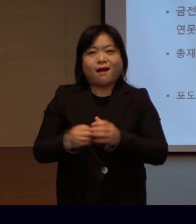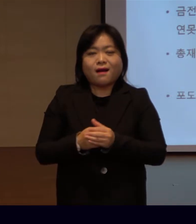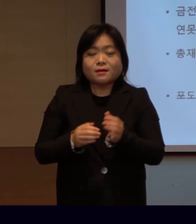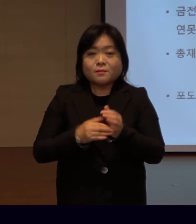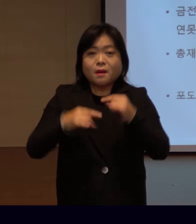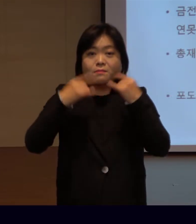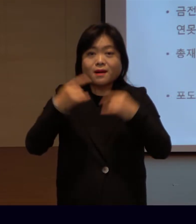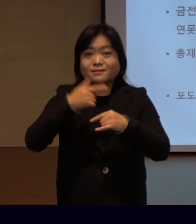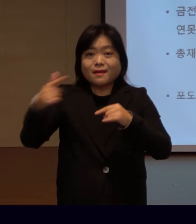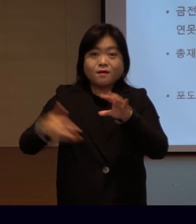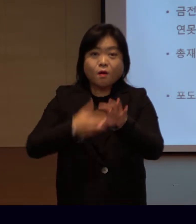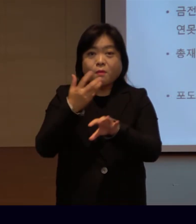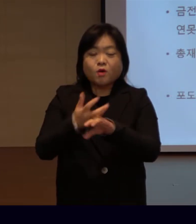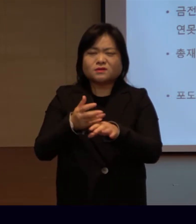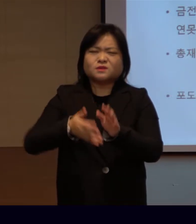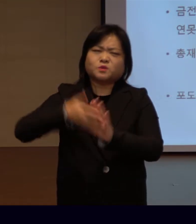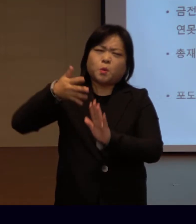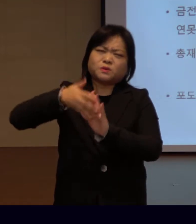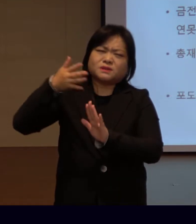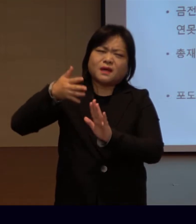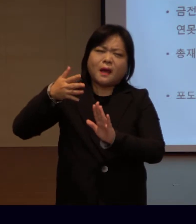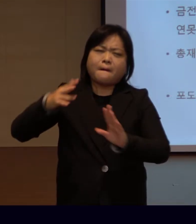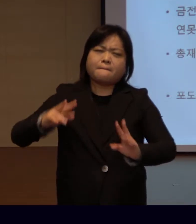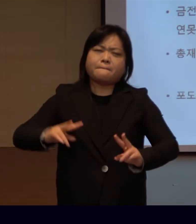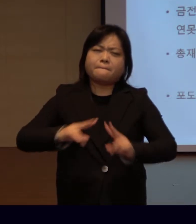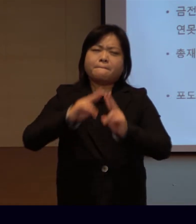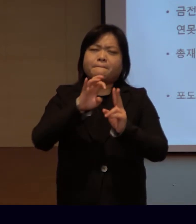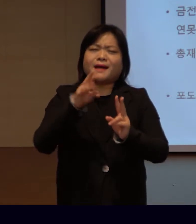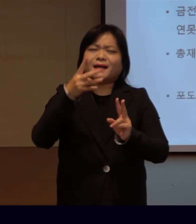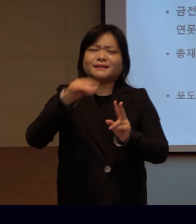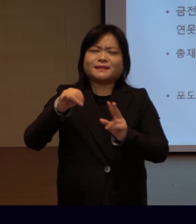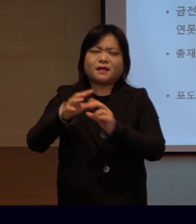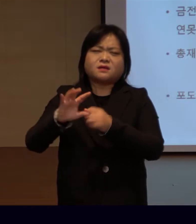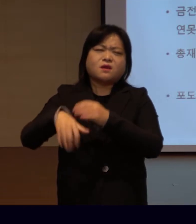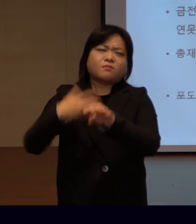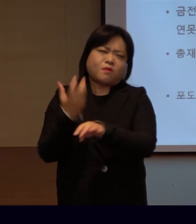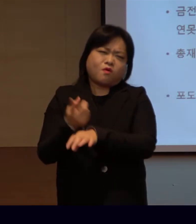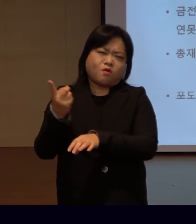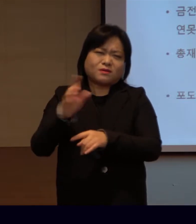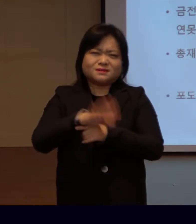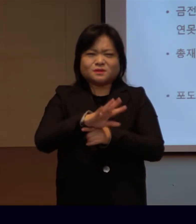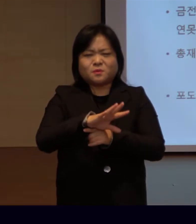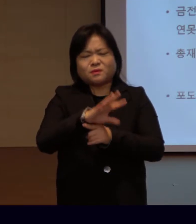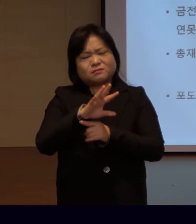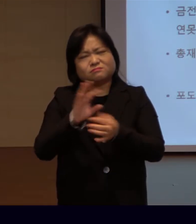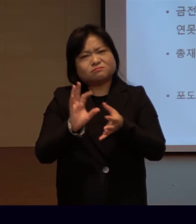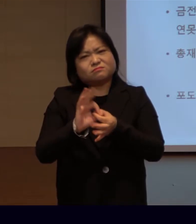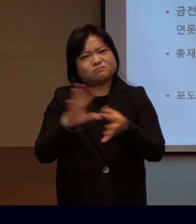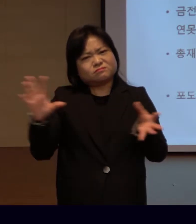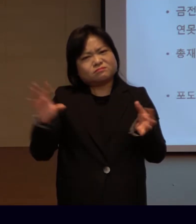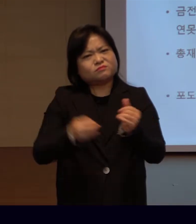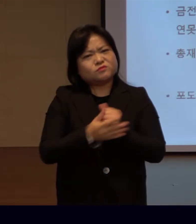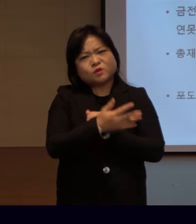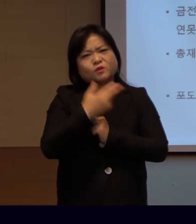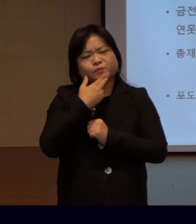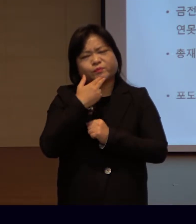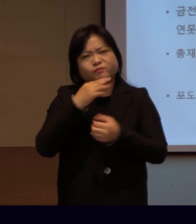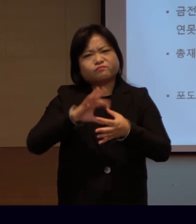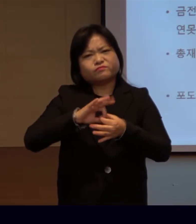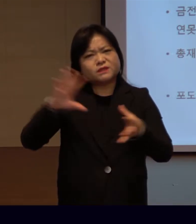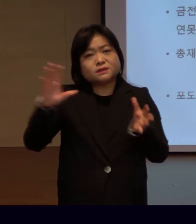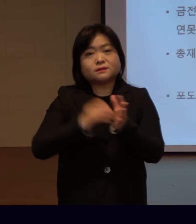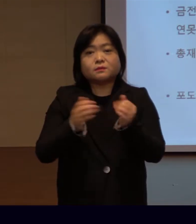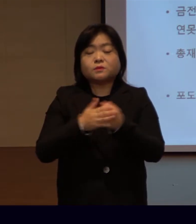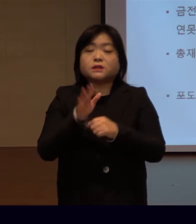프랑스 대혁명은 도시 파리의 혁명이지 시골은 전혀 상관이 없어요. 그래서 오히려